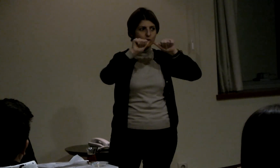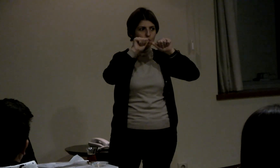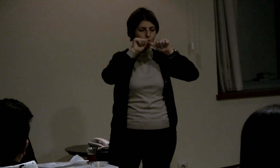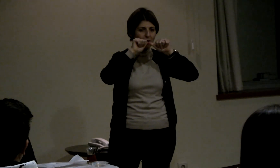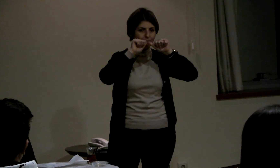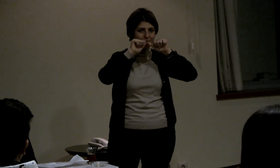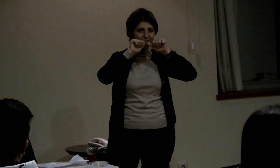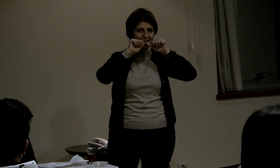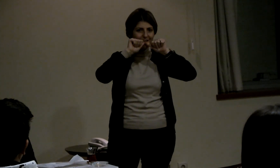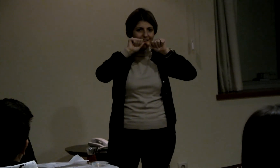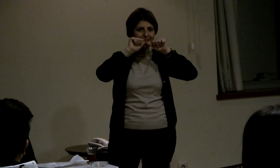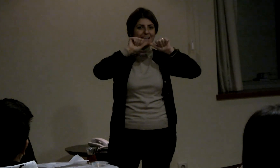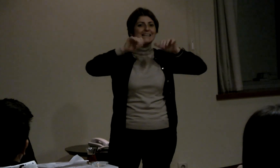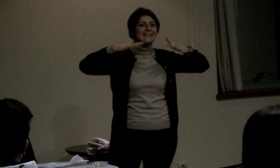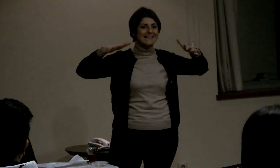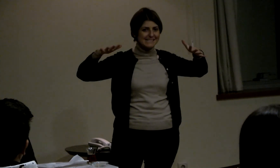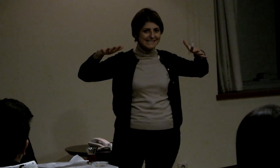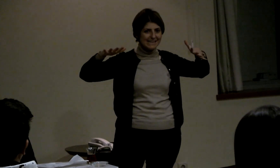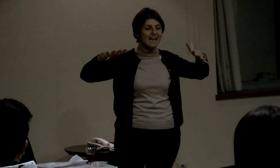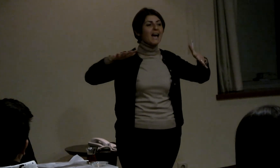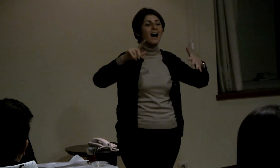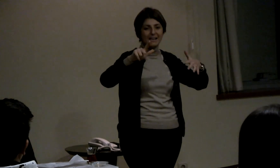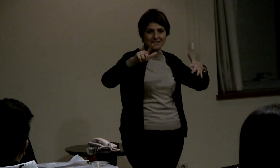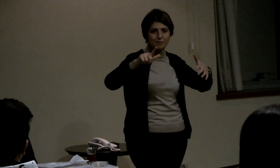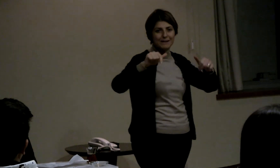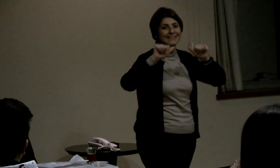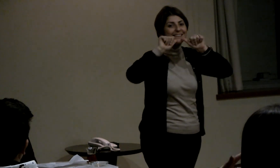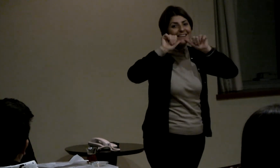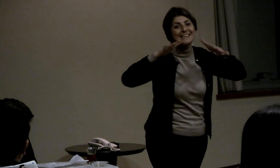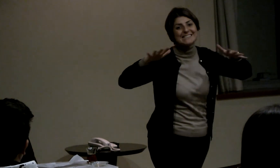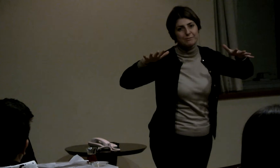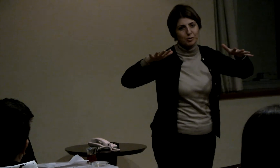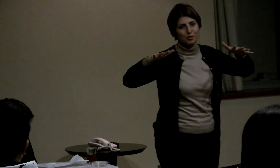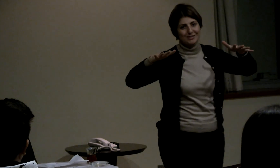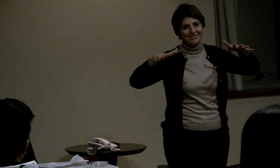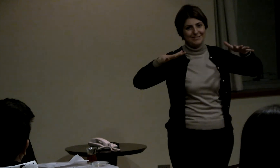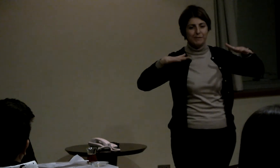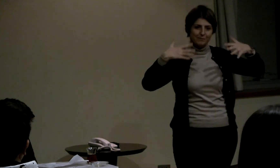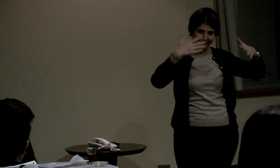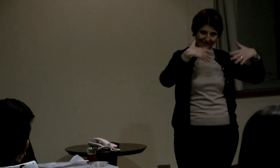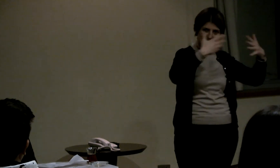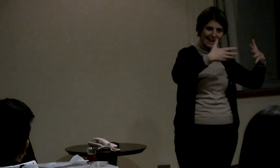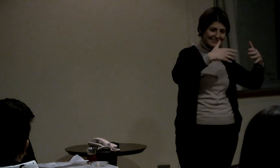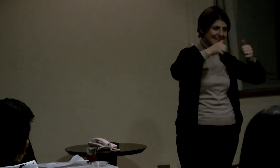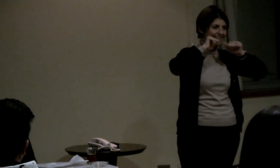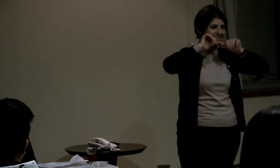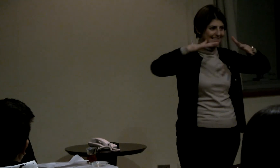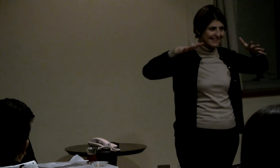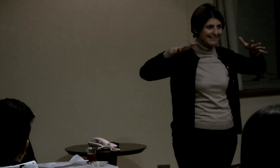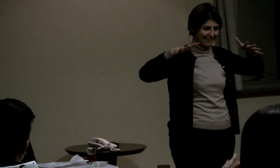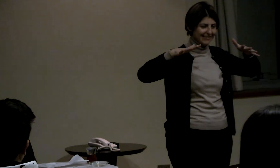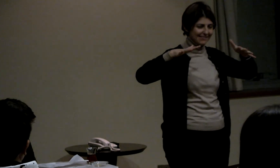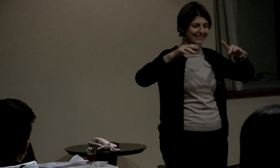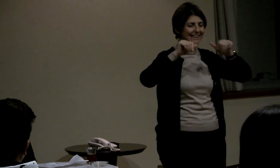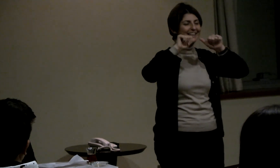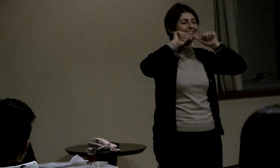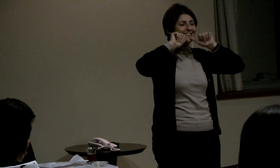su yaptık, deniz. Aynı zamanda denizli bu. Yani illerden denizli. Evet.